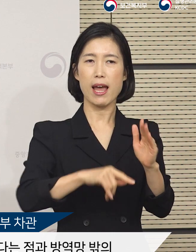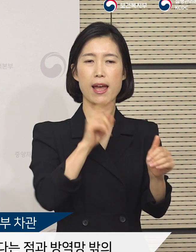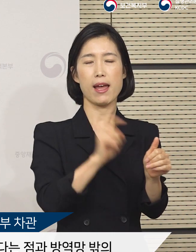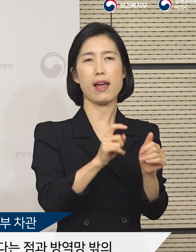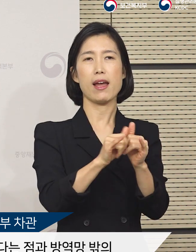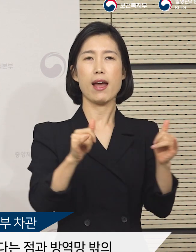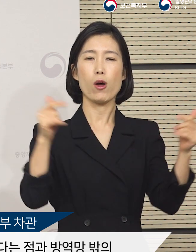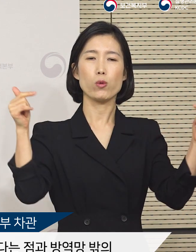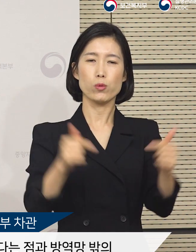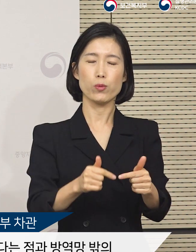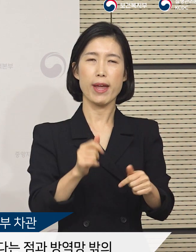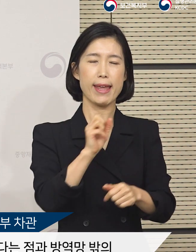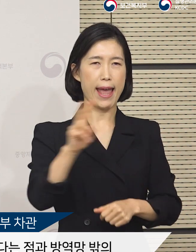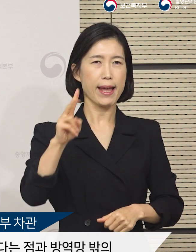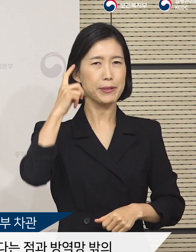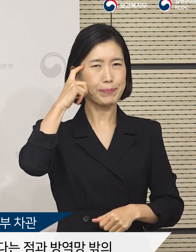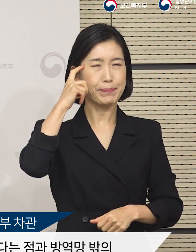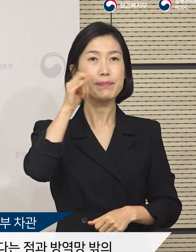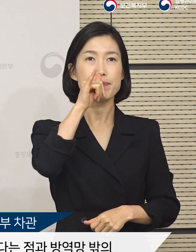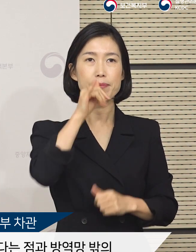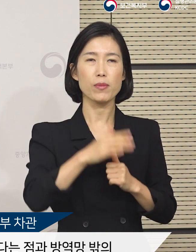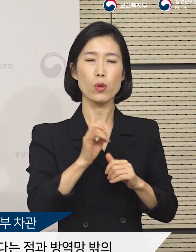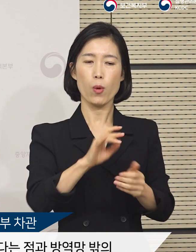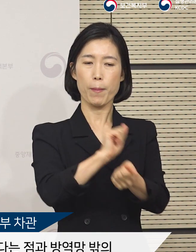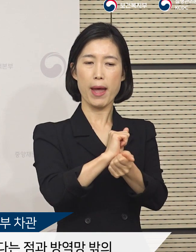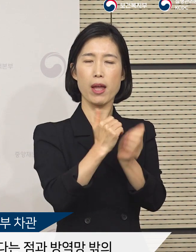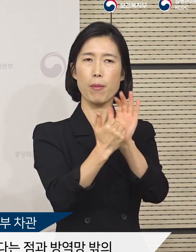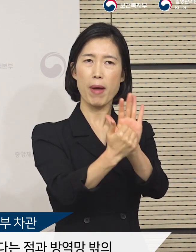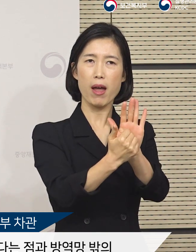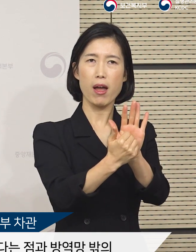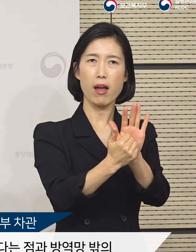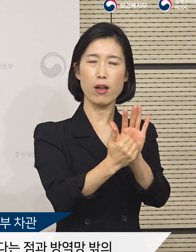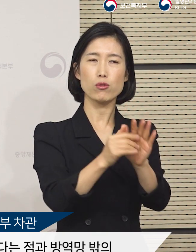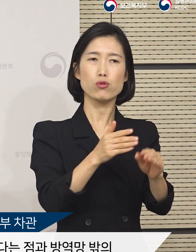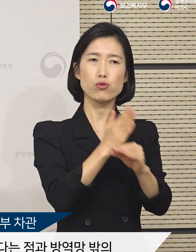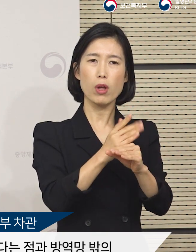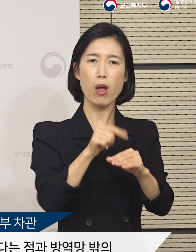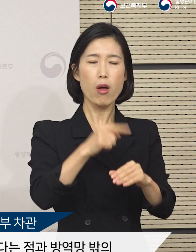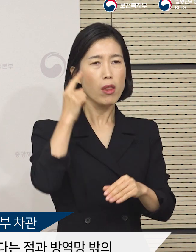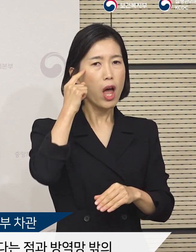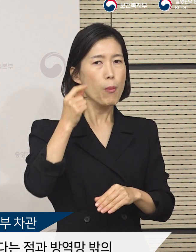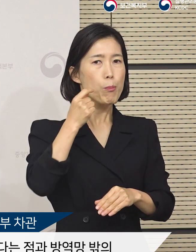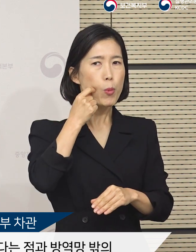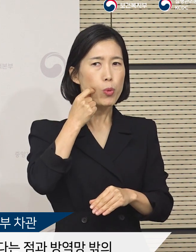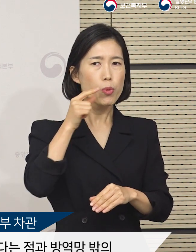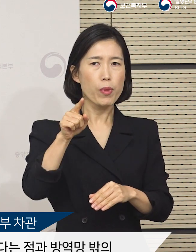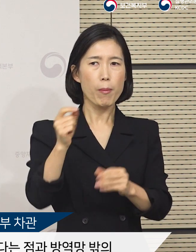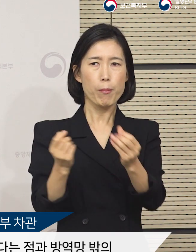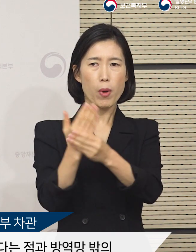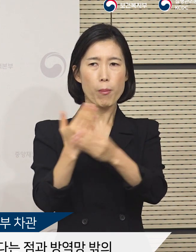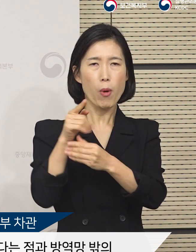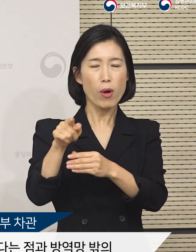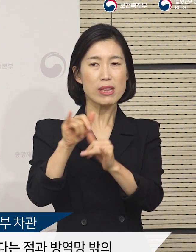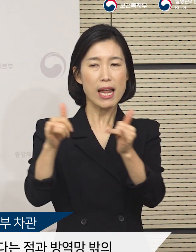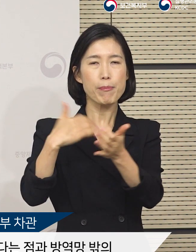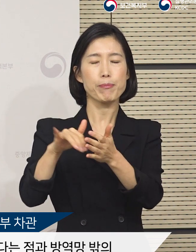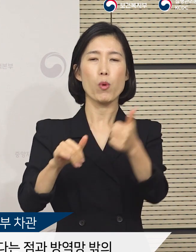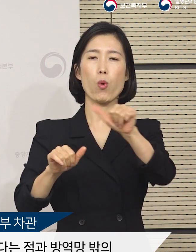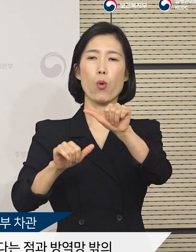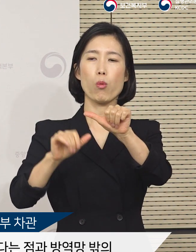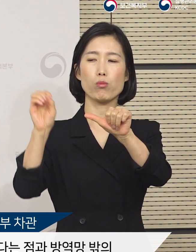발생이 감소해야 한다는 점과 방역망 밖의 확진 발생 사례가 5% 이하로